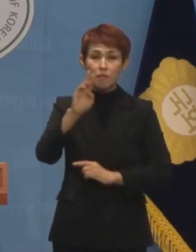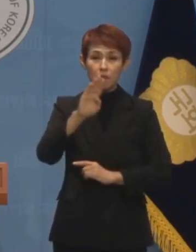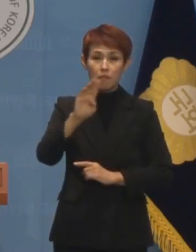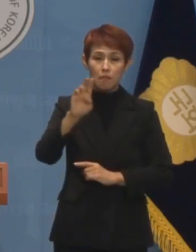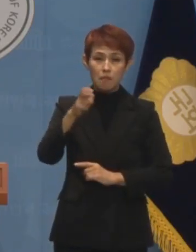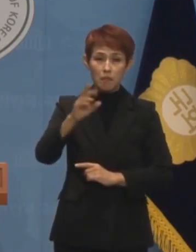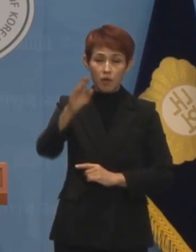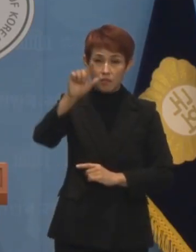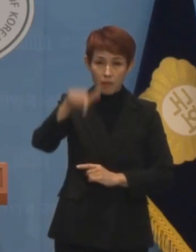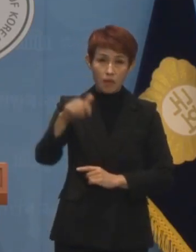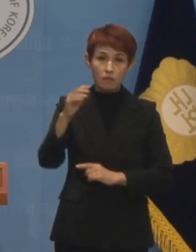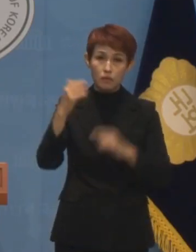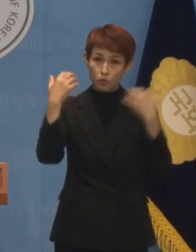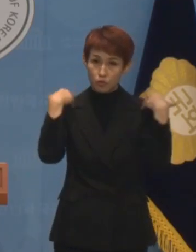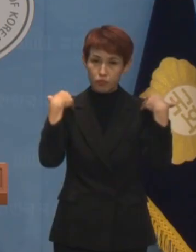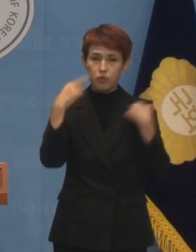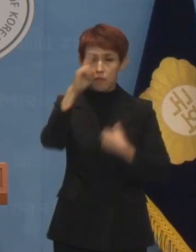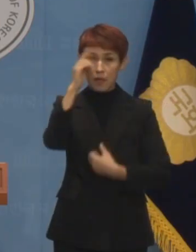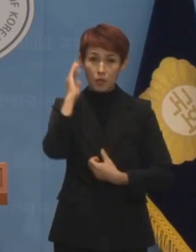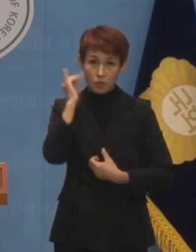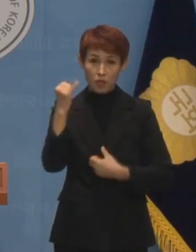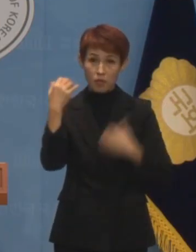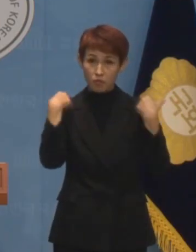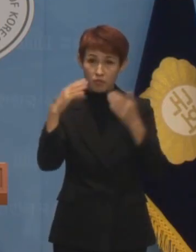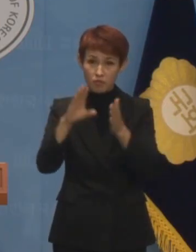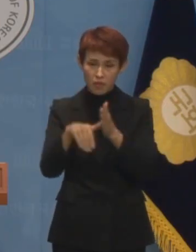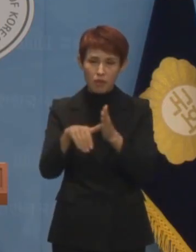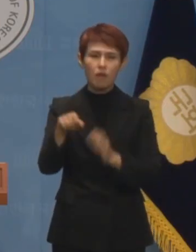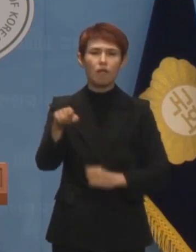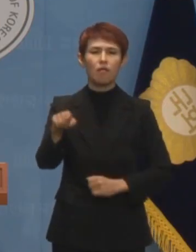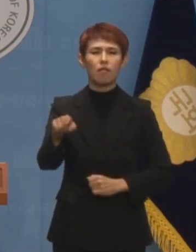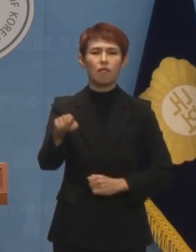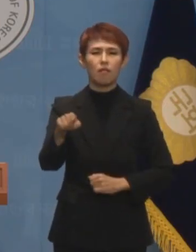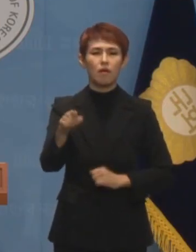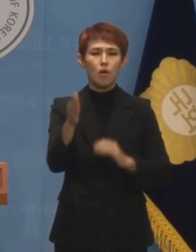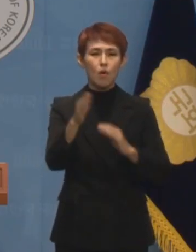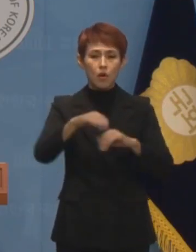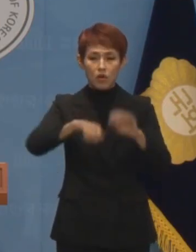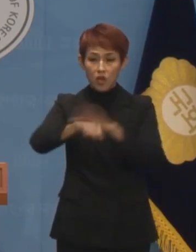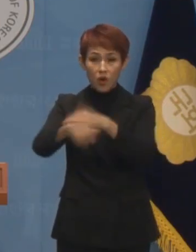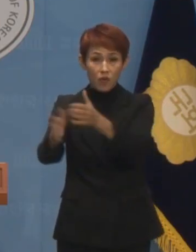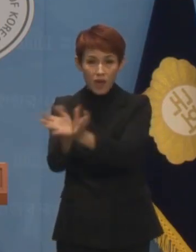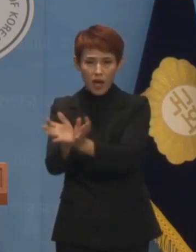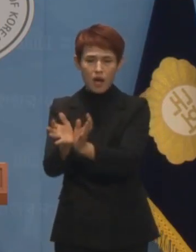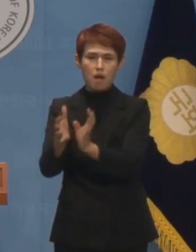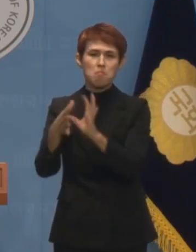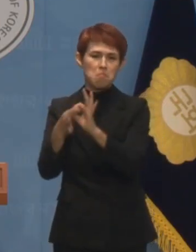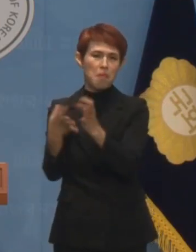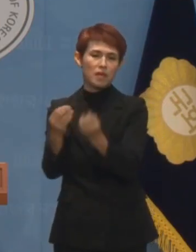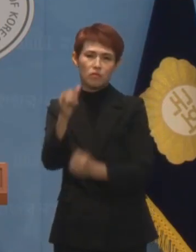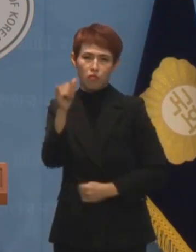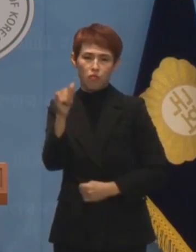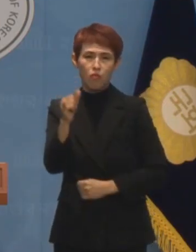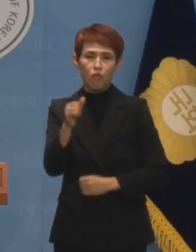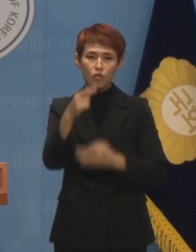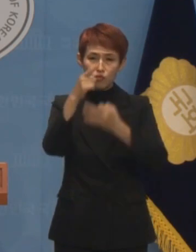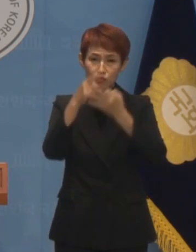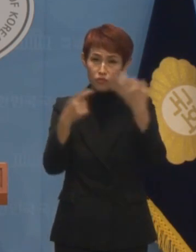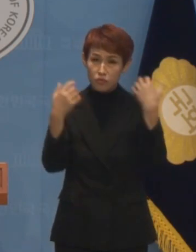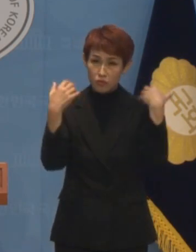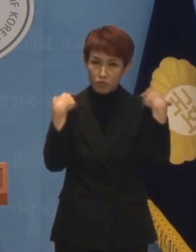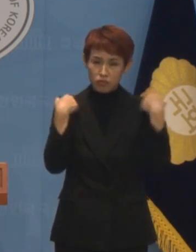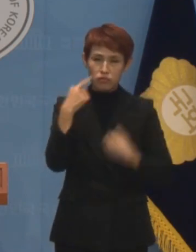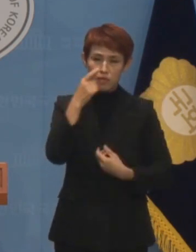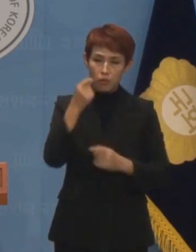정부의 관계자들은 여전히 현재의 여당과 공공기관에 다수 포진되어 있고 윤석열 정부의 뉴라이터